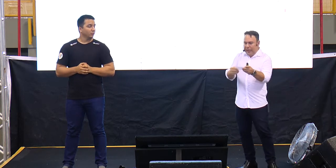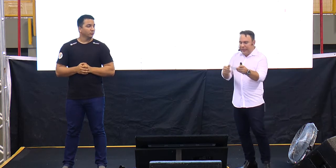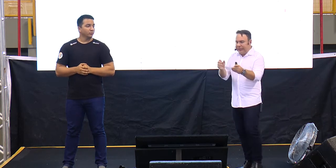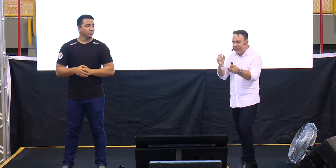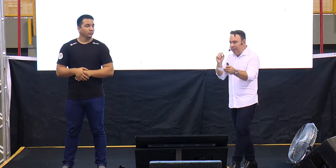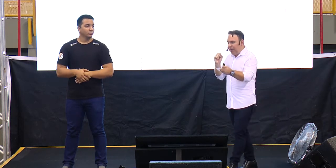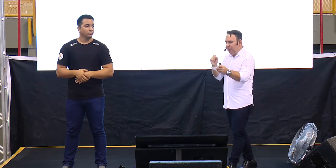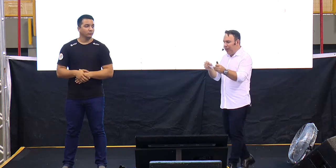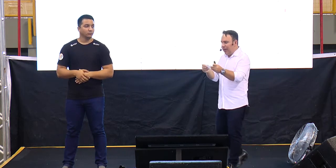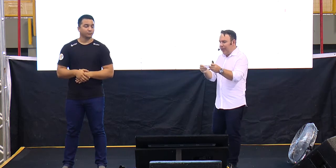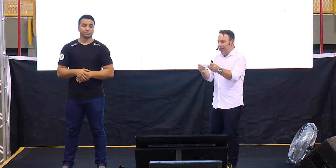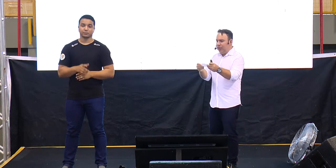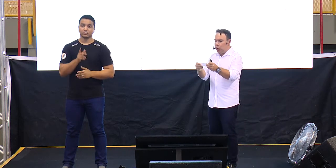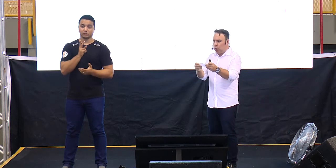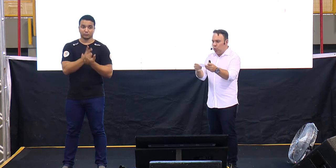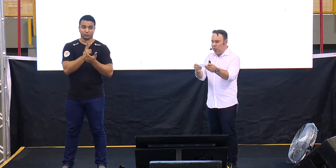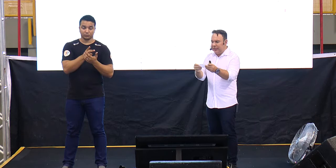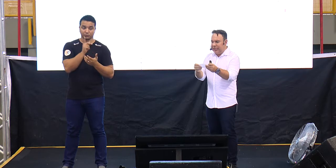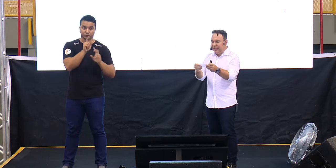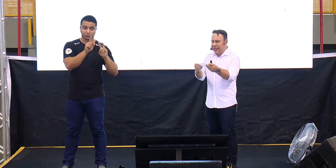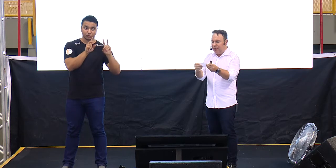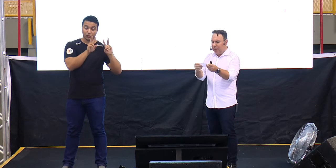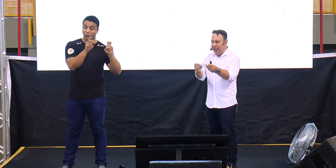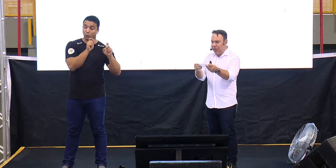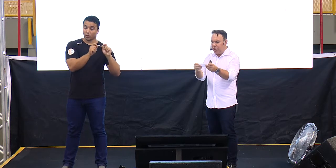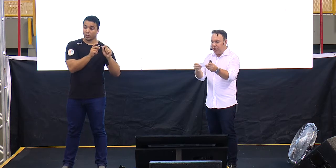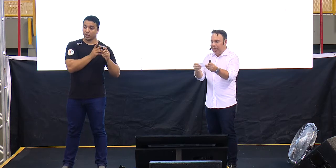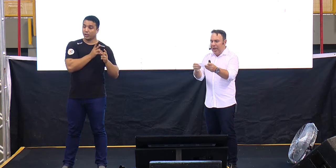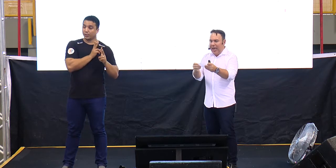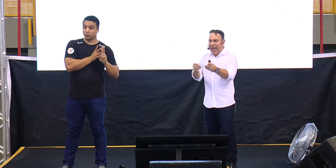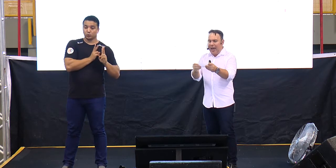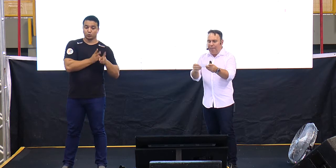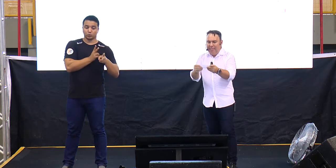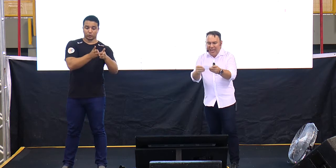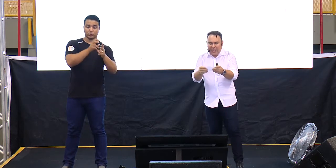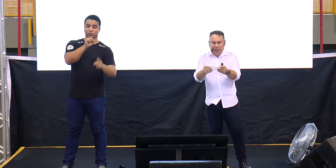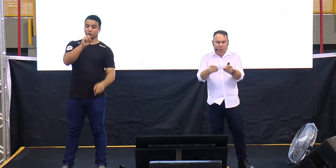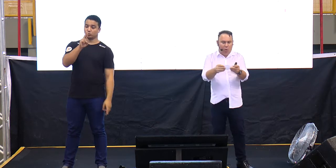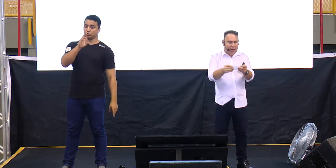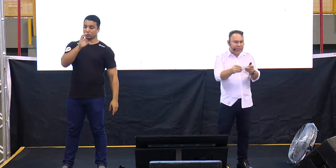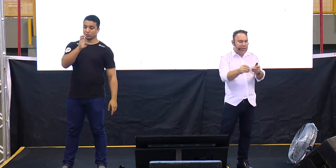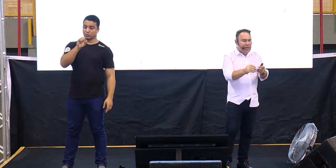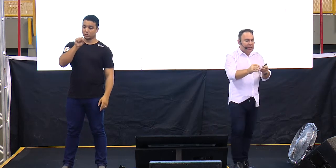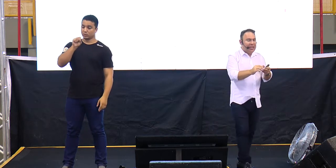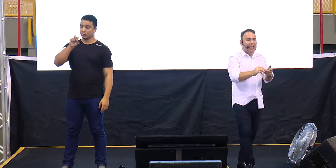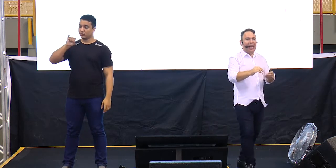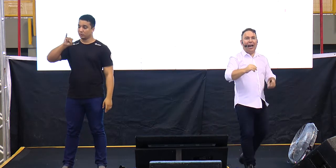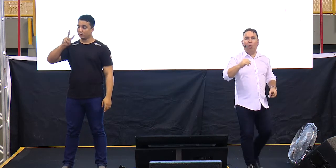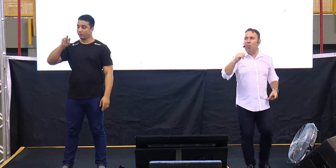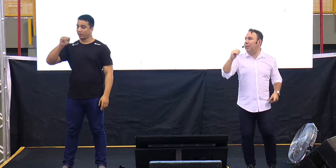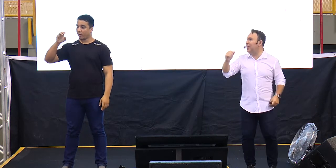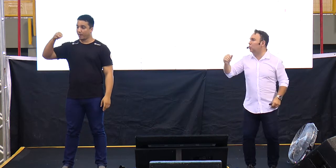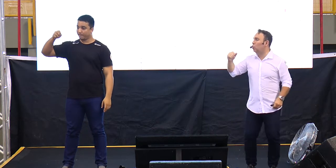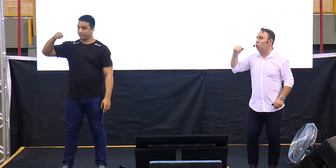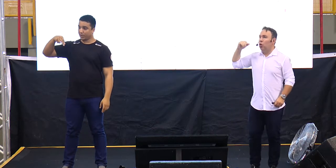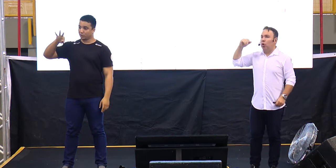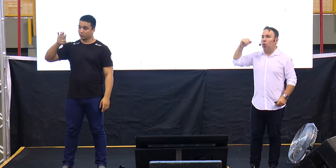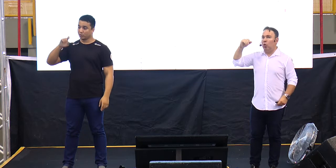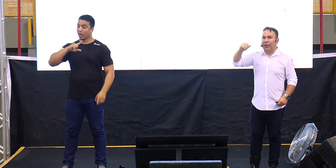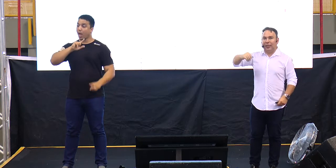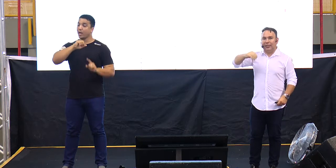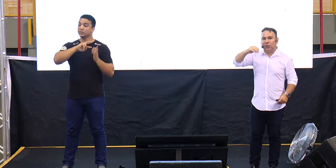Olha, sempre que falar em sucessivamente, é a mesma coisa que